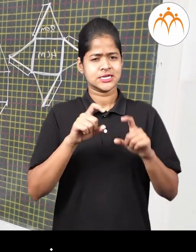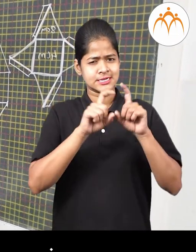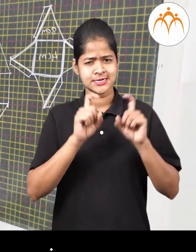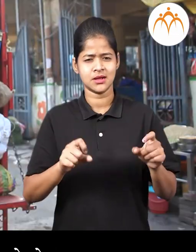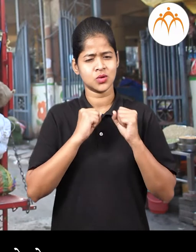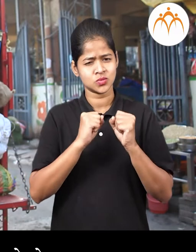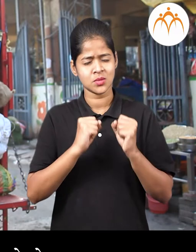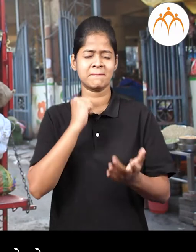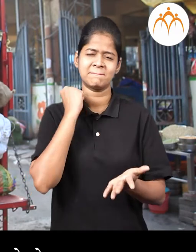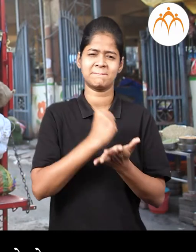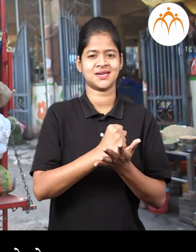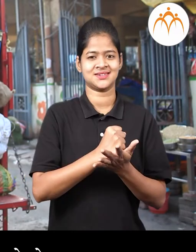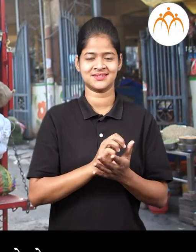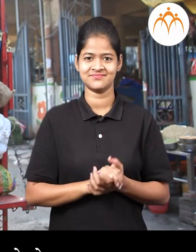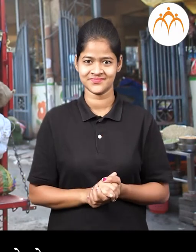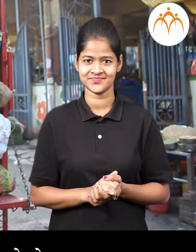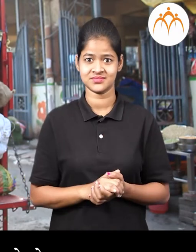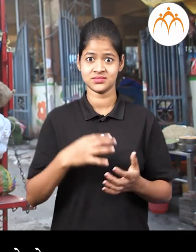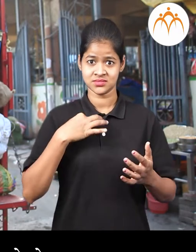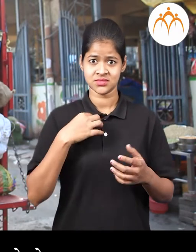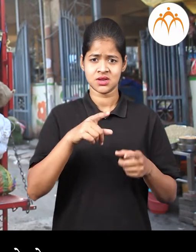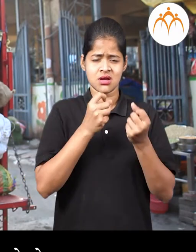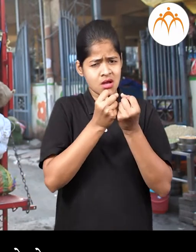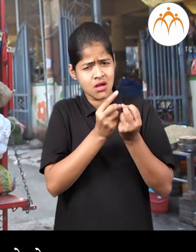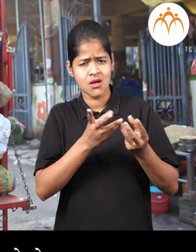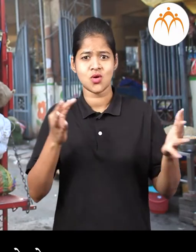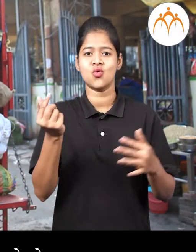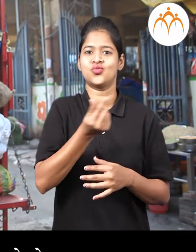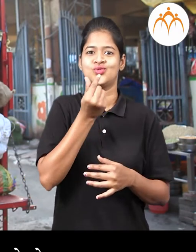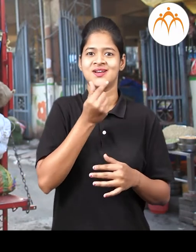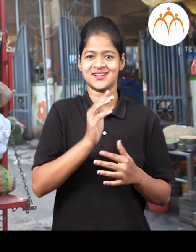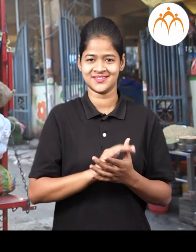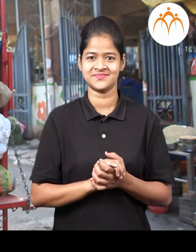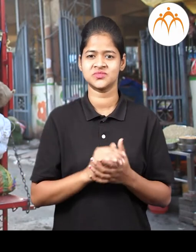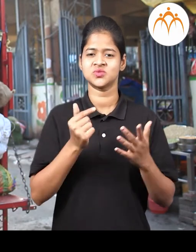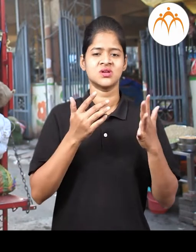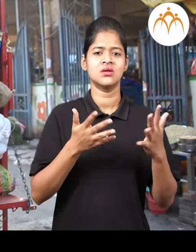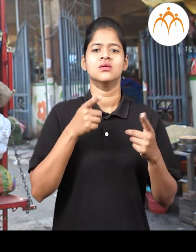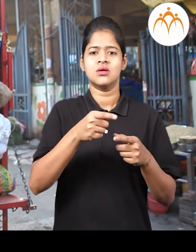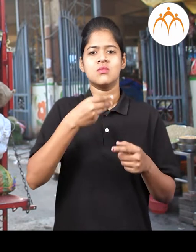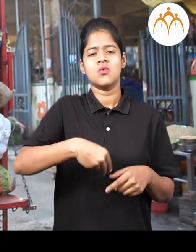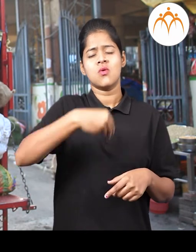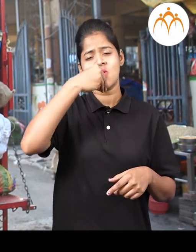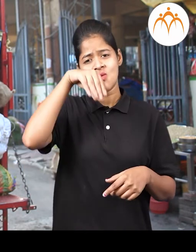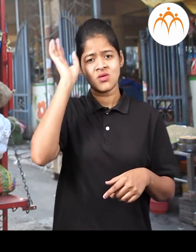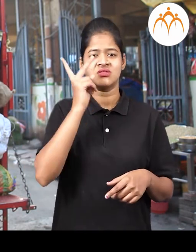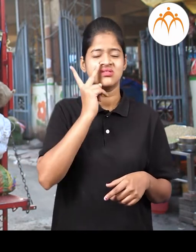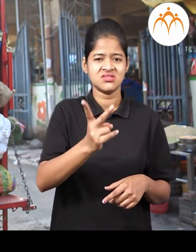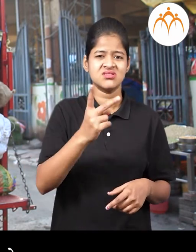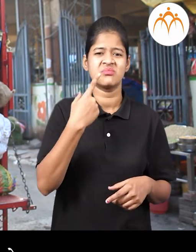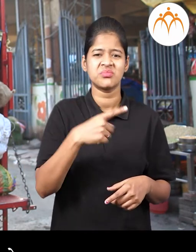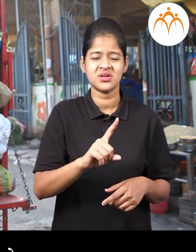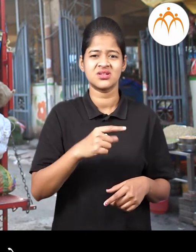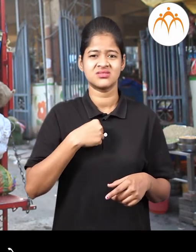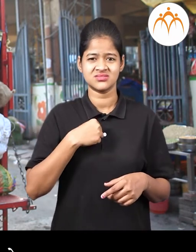कपडे बरेच वापर ले किते जुने हुताथ मात्र कपडे टिकावू असताथ